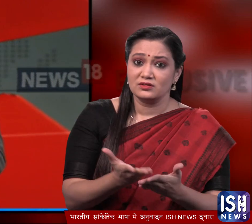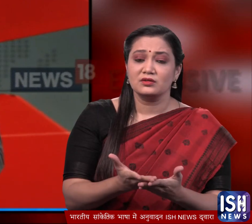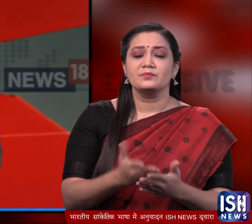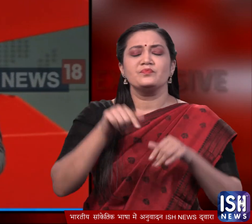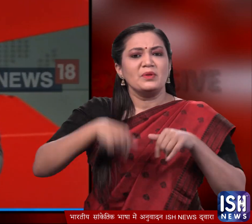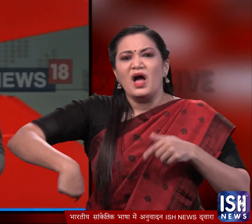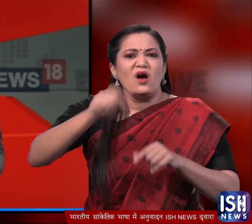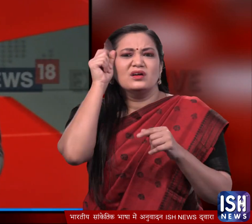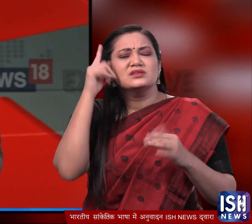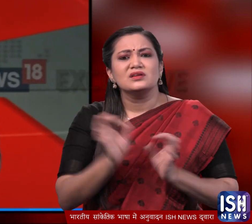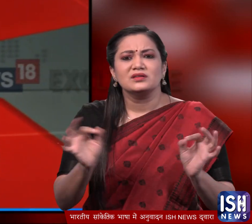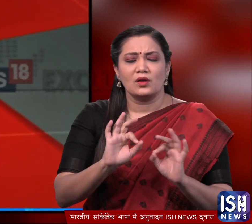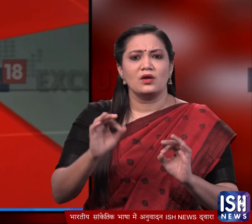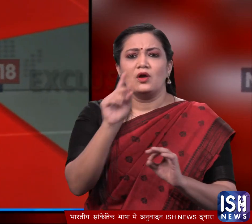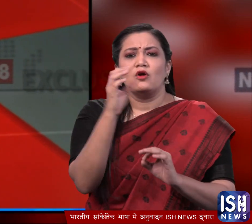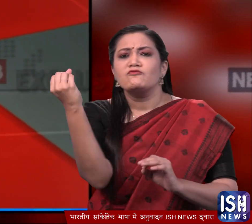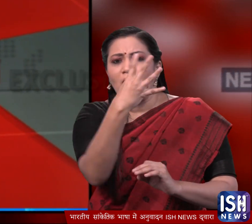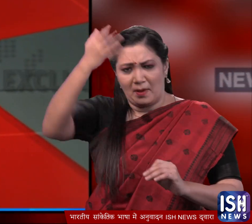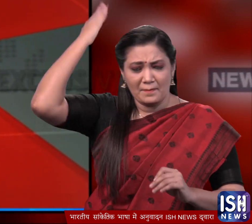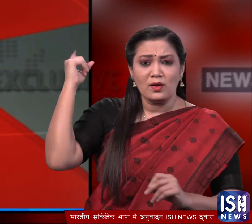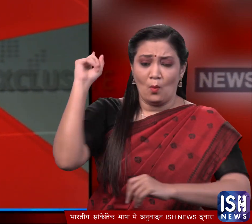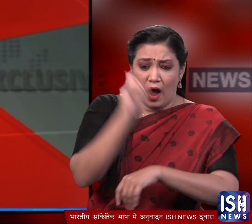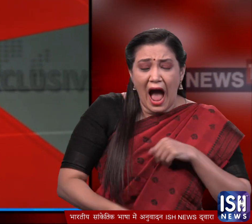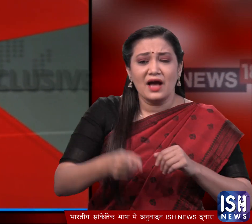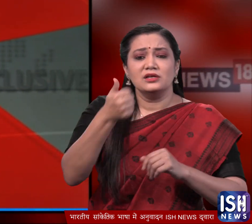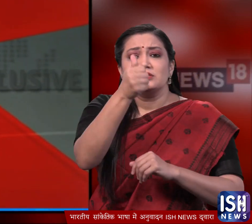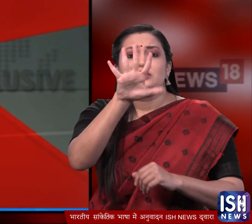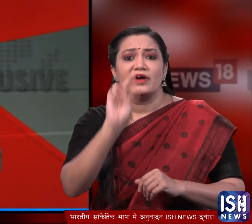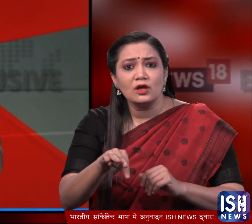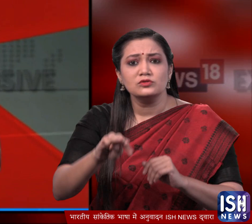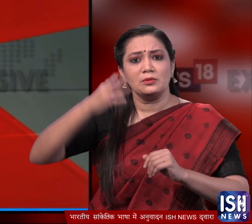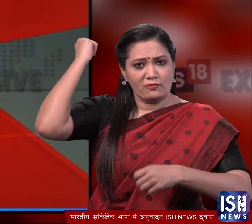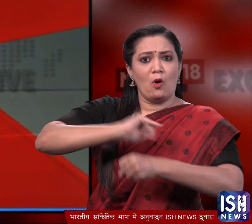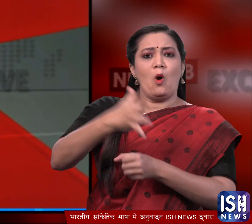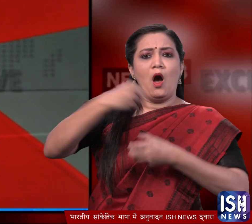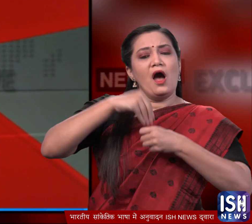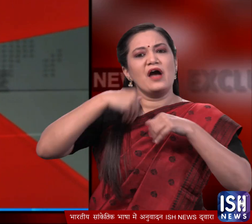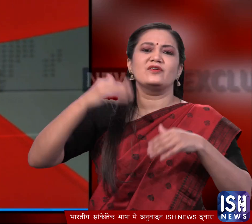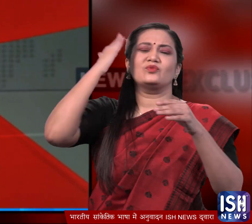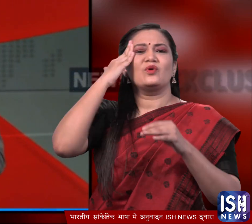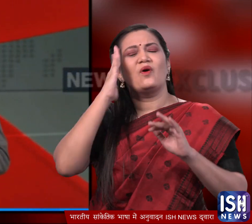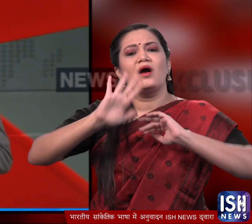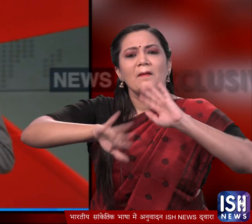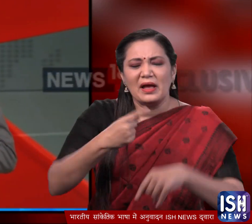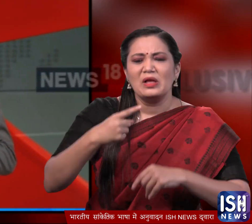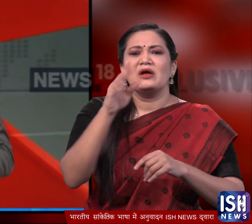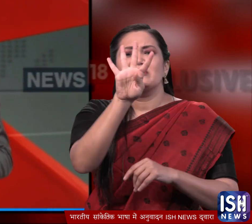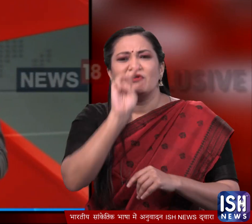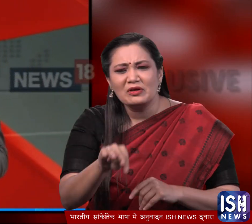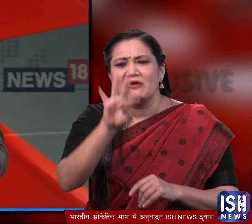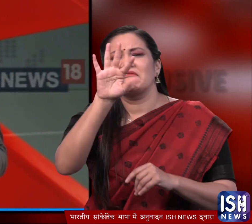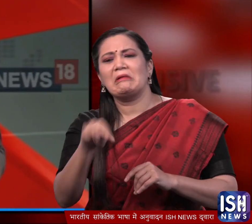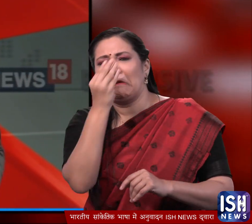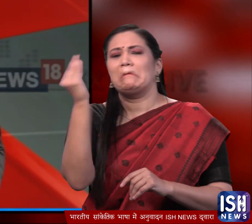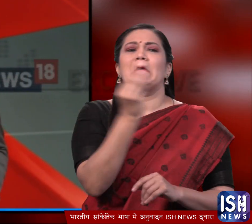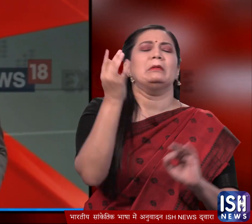लेकिन हम लोग नहीं समझ रहे, क्योंकि 4 महीने पहले एक दिन में 65,000 से ज्यादा लोगों को महामारी की चपेट में आता देखने के बाद हमें रोजाना 4-5